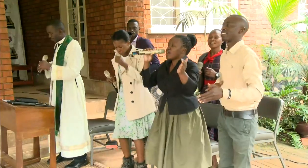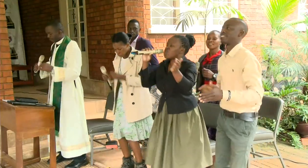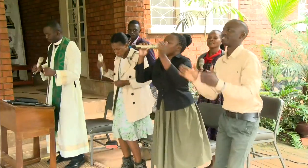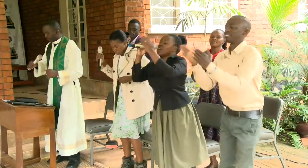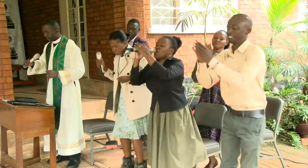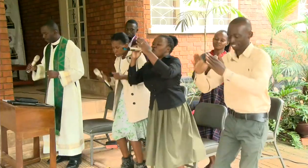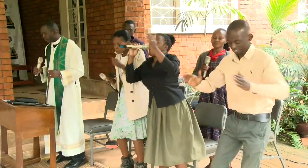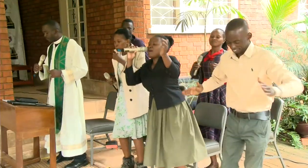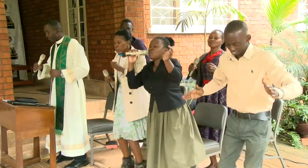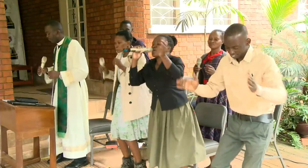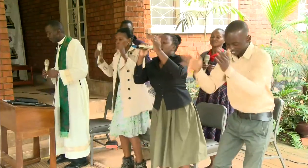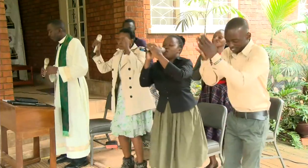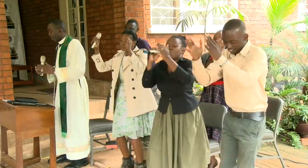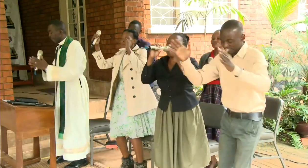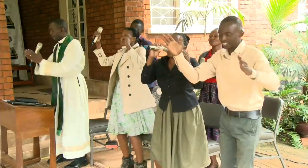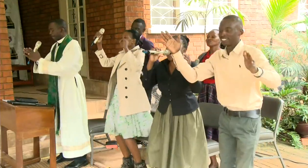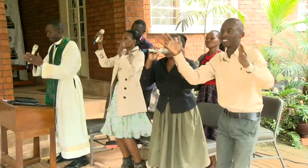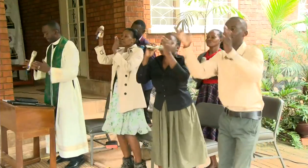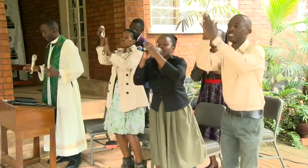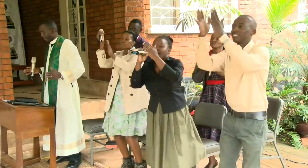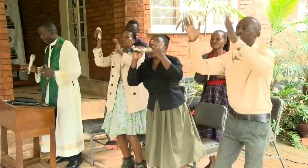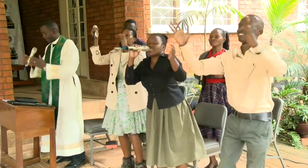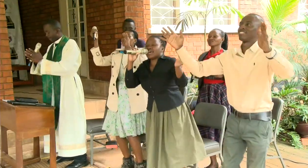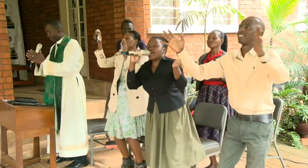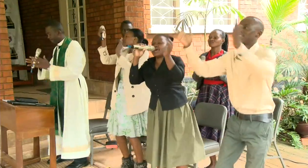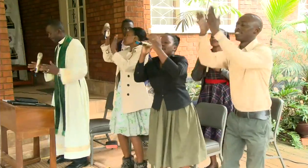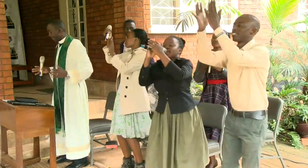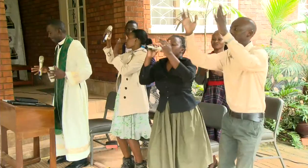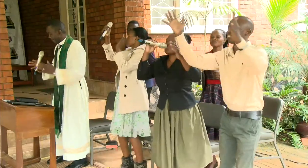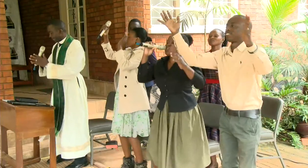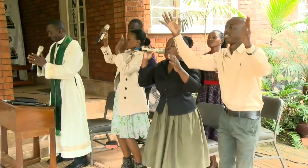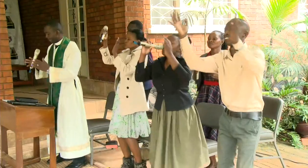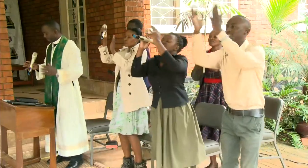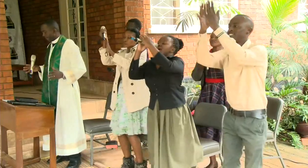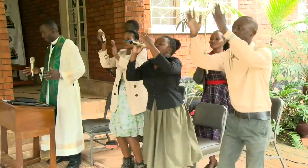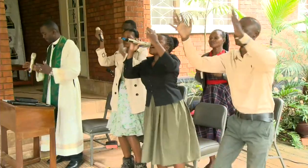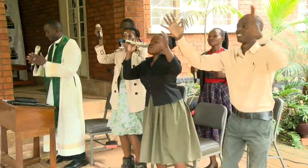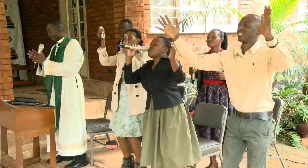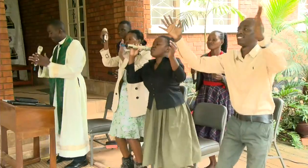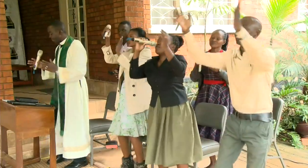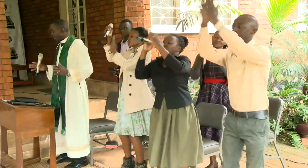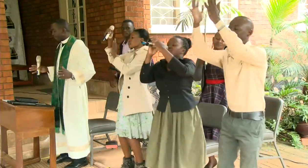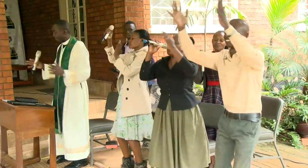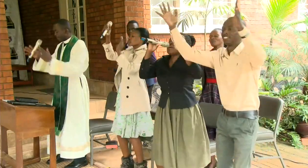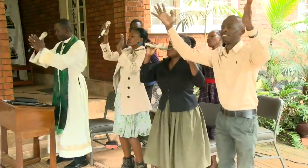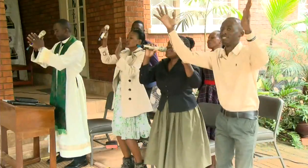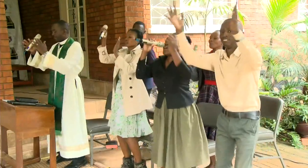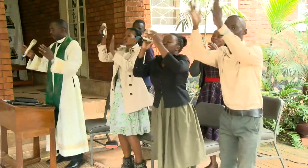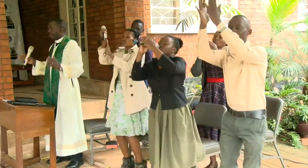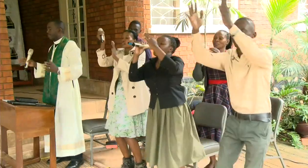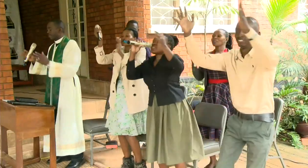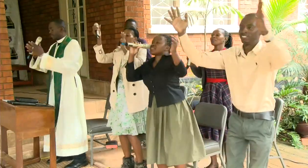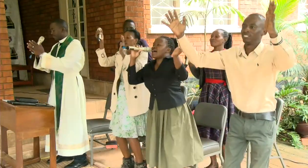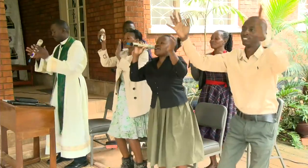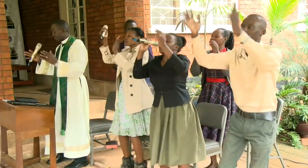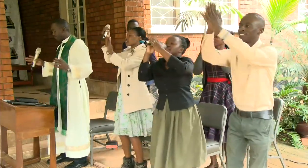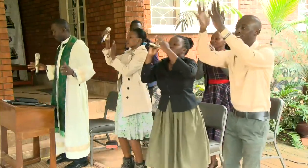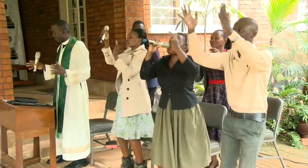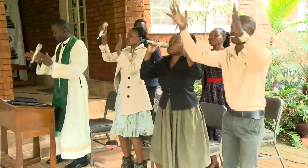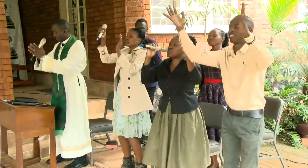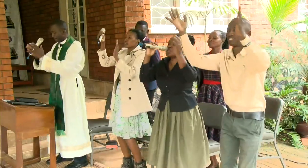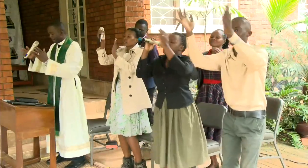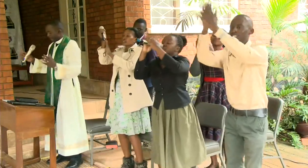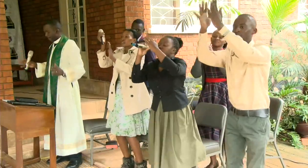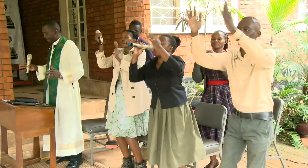osobola okweyongera okuba mu ngalo kubanga asaanidde zikubire waggulu. Yesu